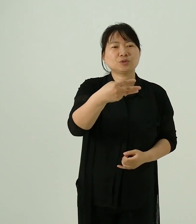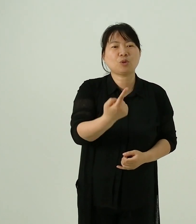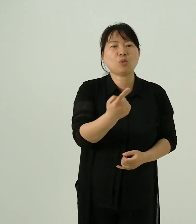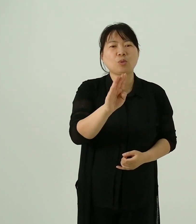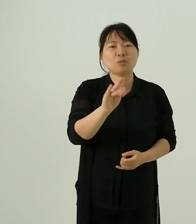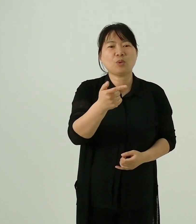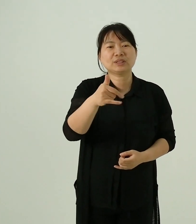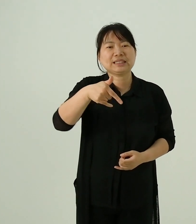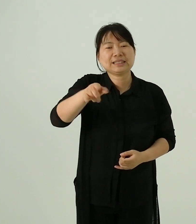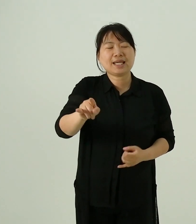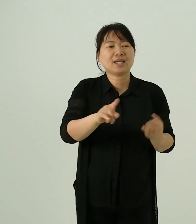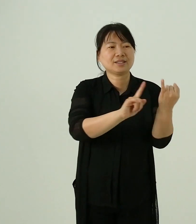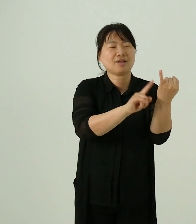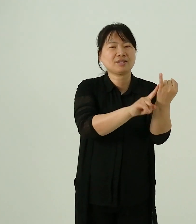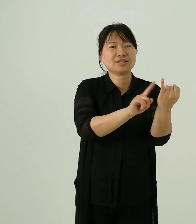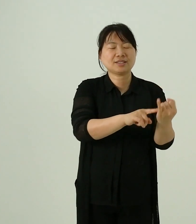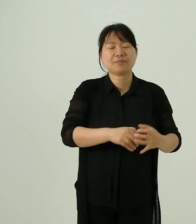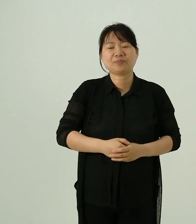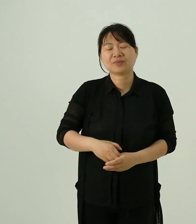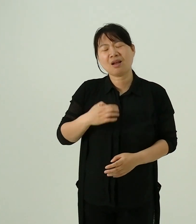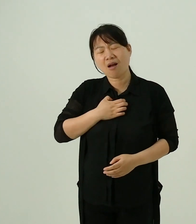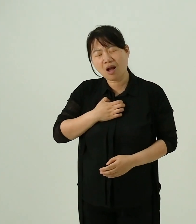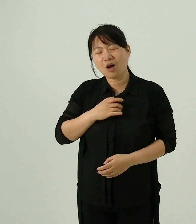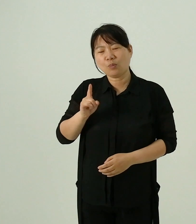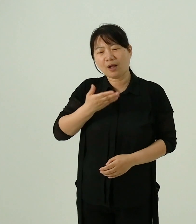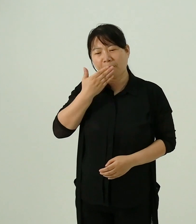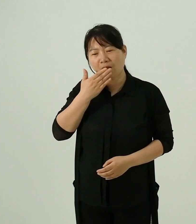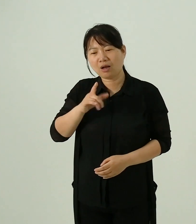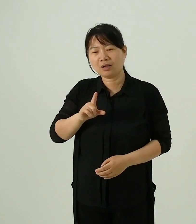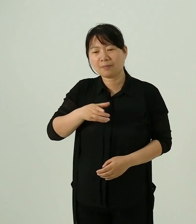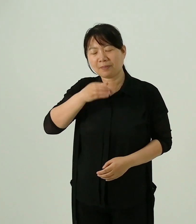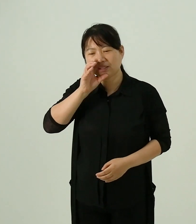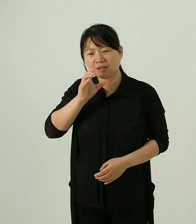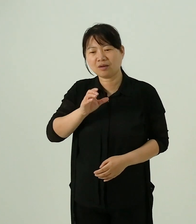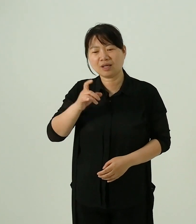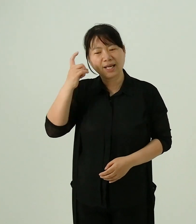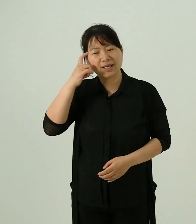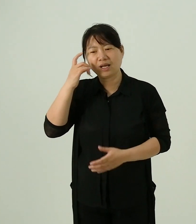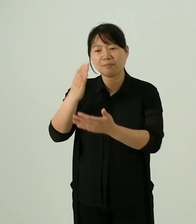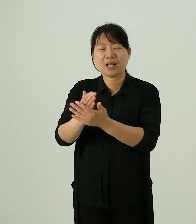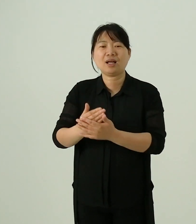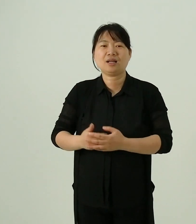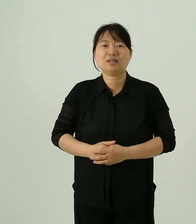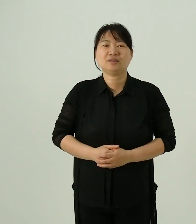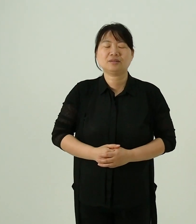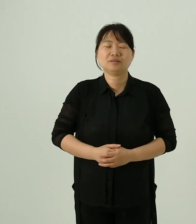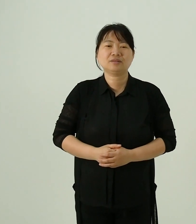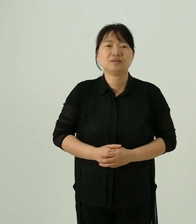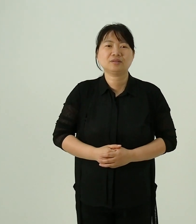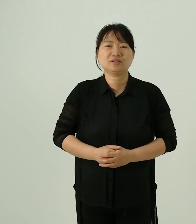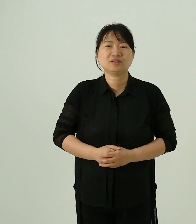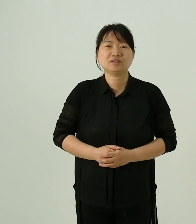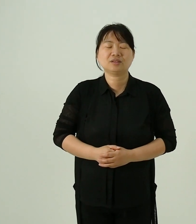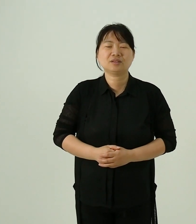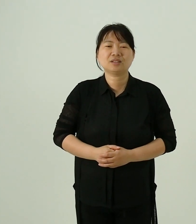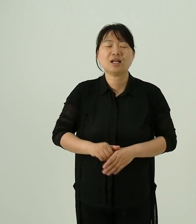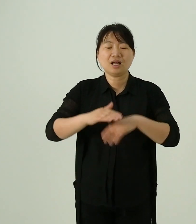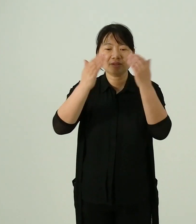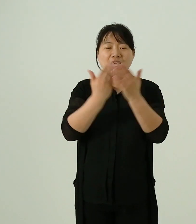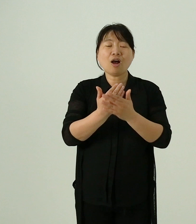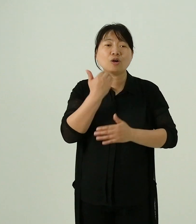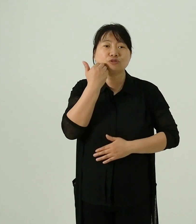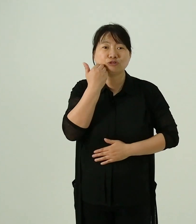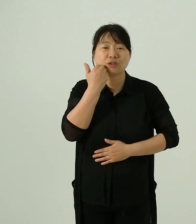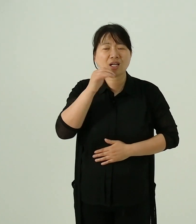염려하여 이르기를 무엇을 먹을까, 무엇을 마실까, 무엇을 입을까 하지 말라. 다음 절. 이는 다